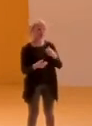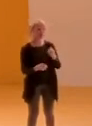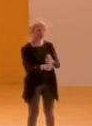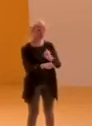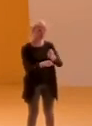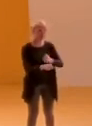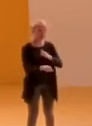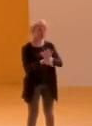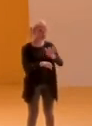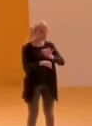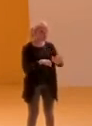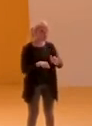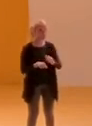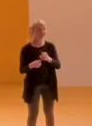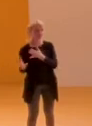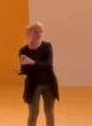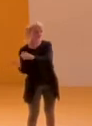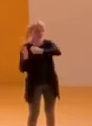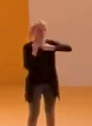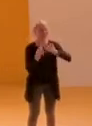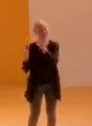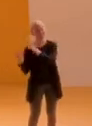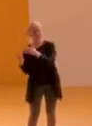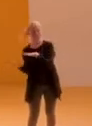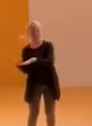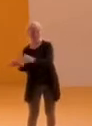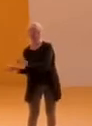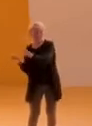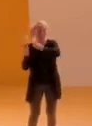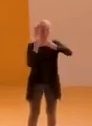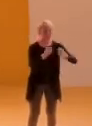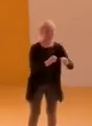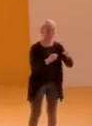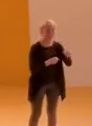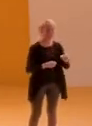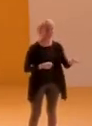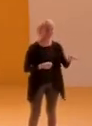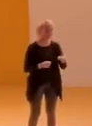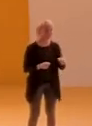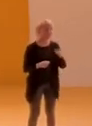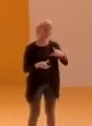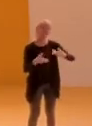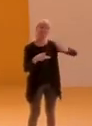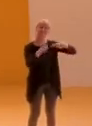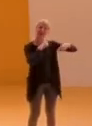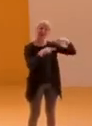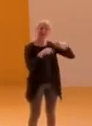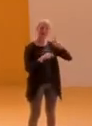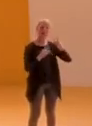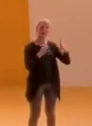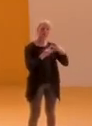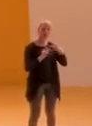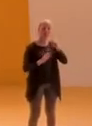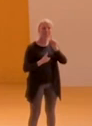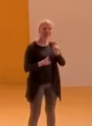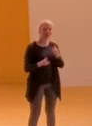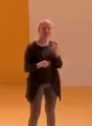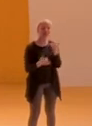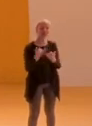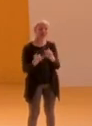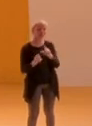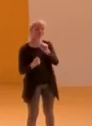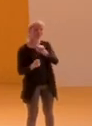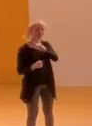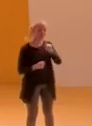transportować skądinąd co prowadzi nas z powrotem trochę do prawdy drugiej mówiącej o tym że jak podasz pieniądze w obiegu